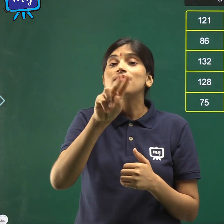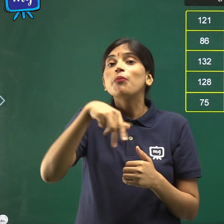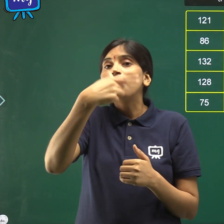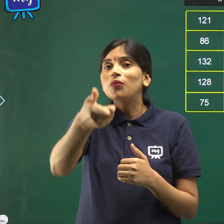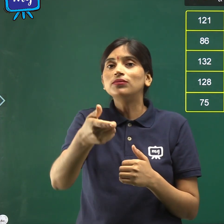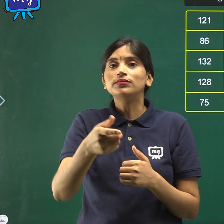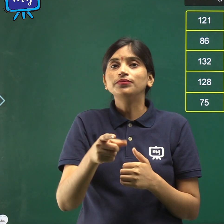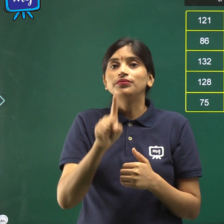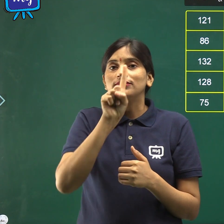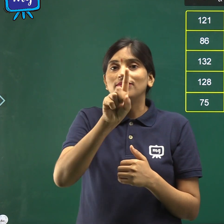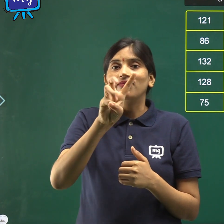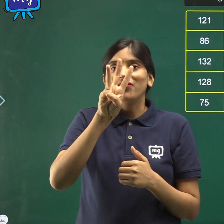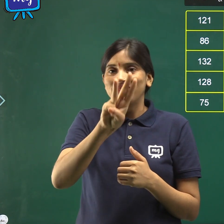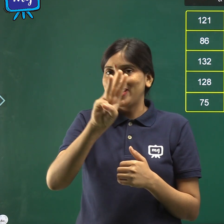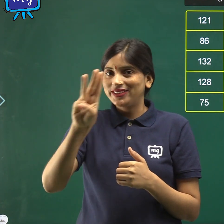के बाद